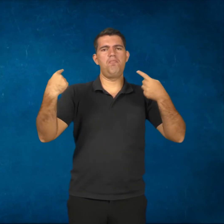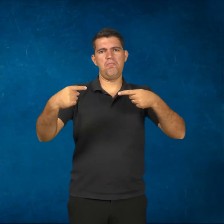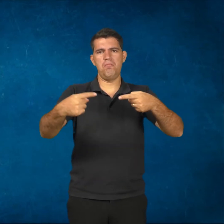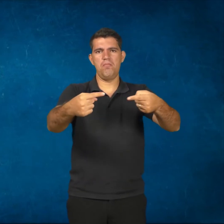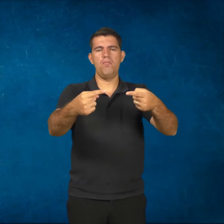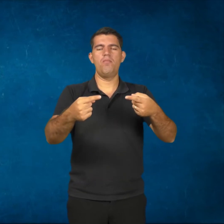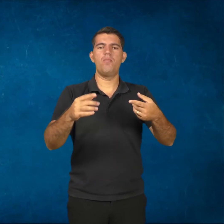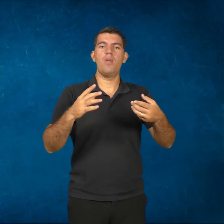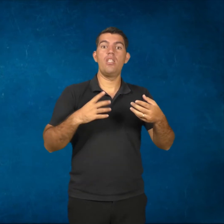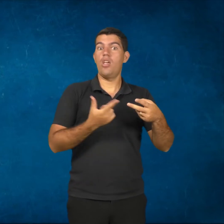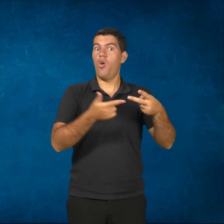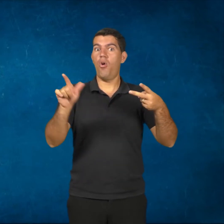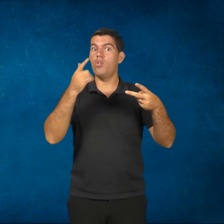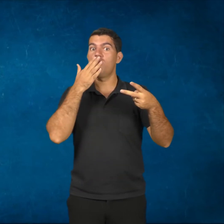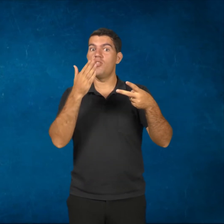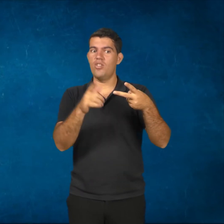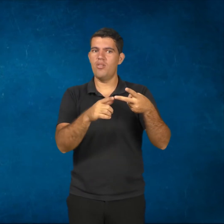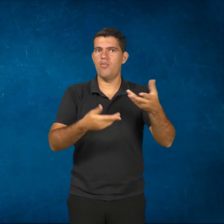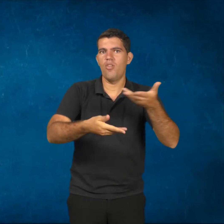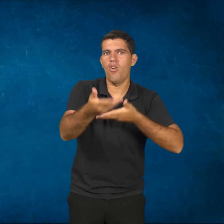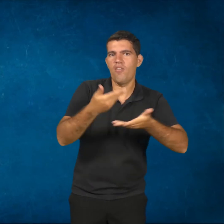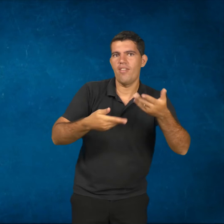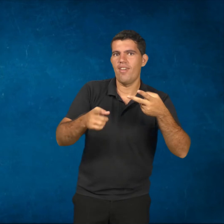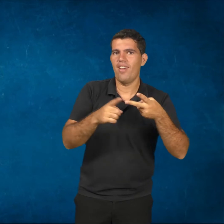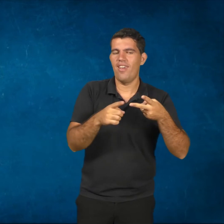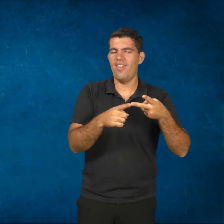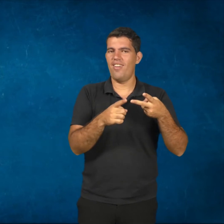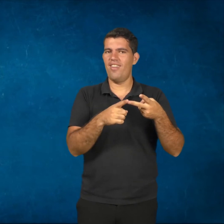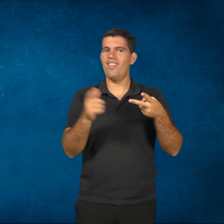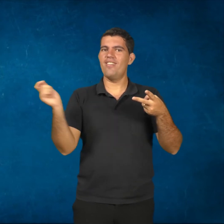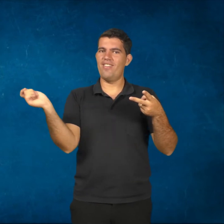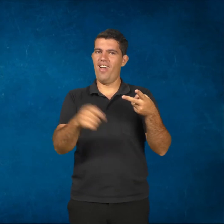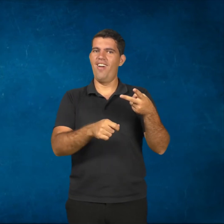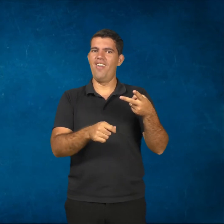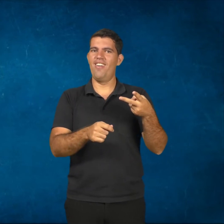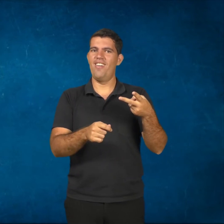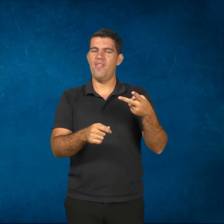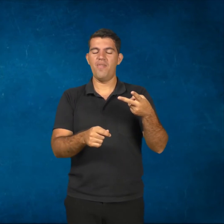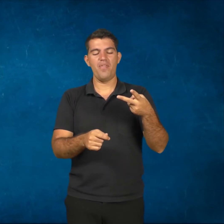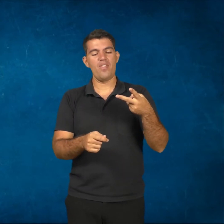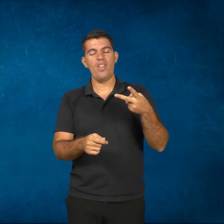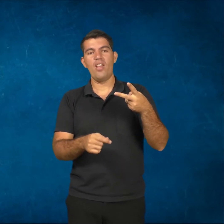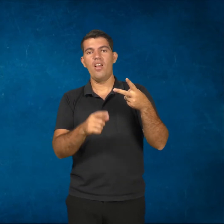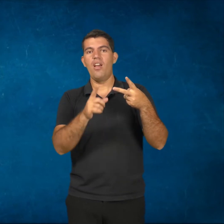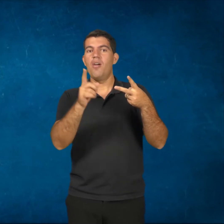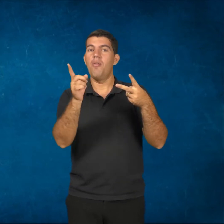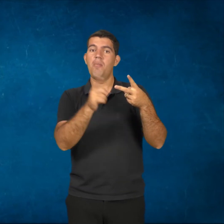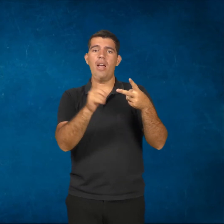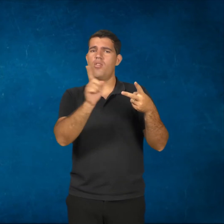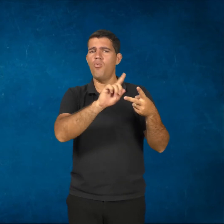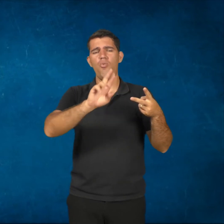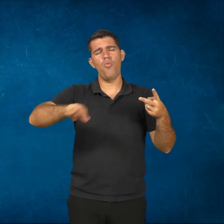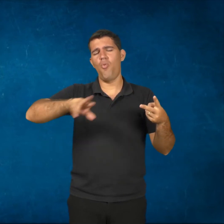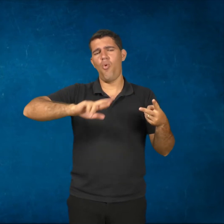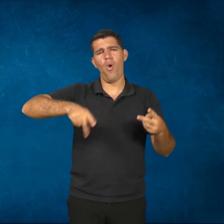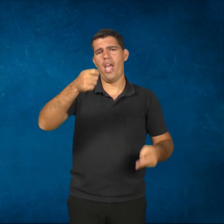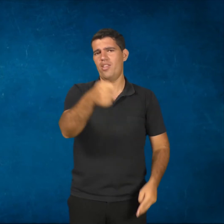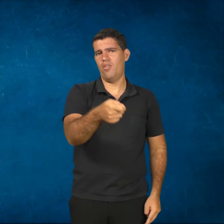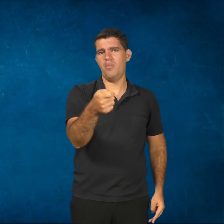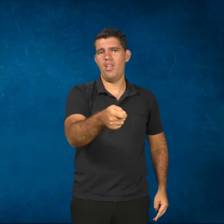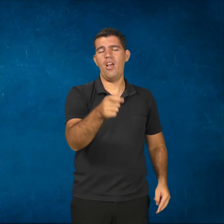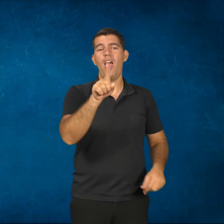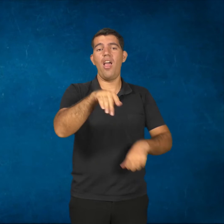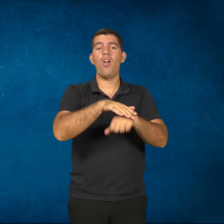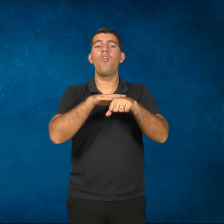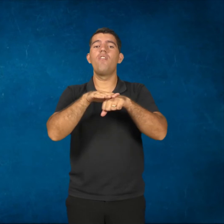forma de conviver com o outro, que não necessariamente, que não é a dominação. Você